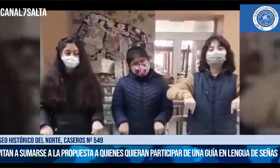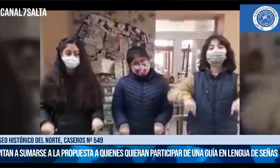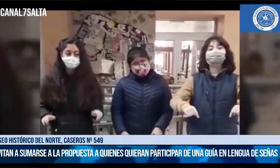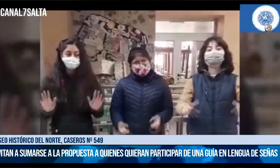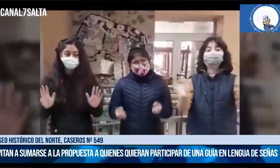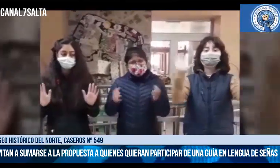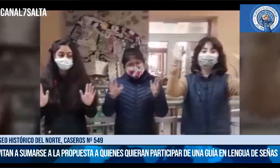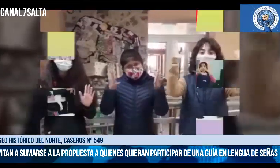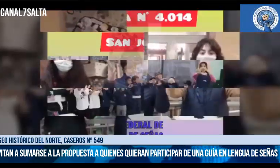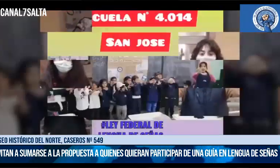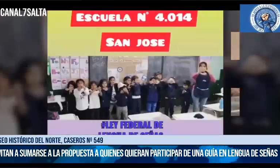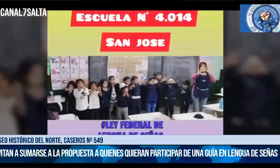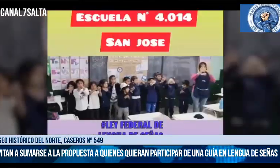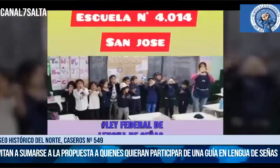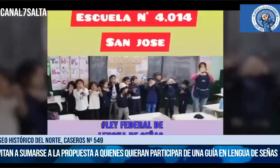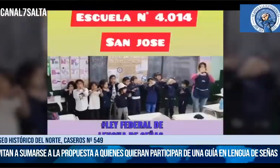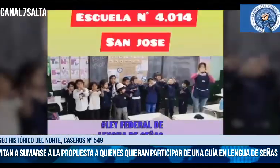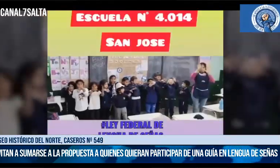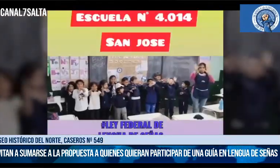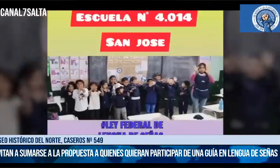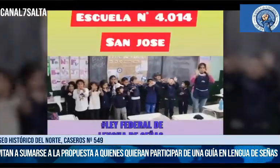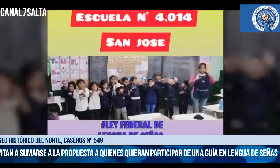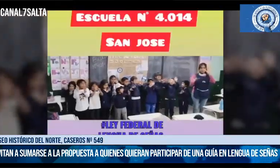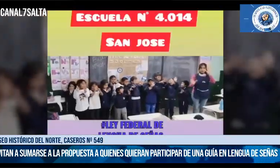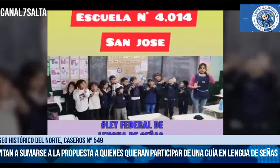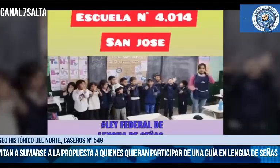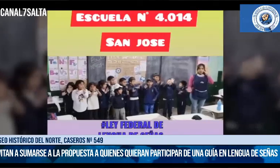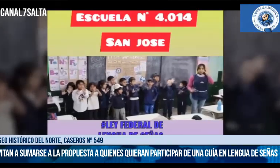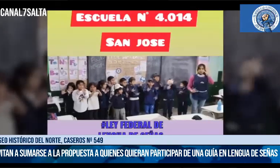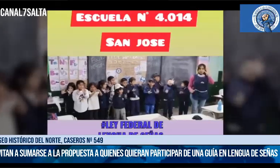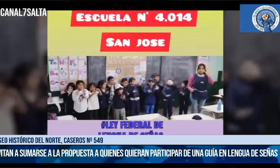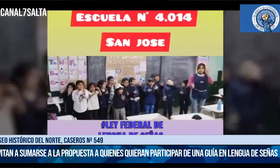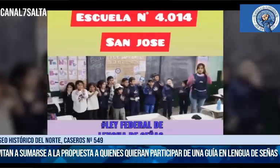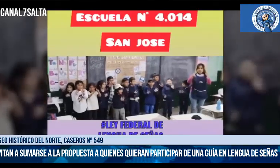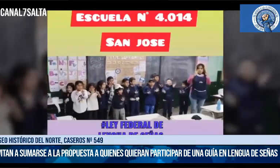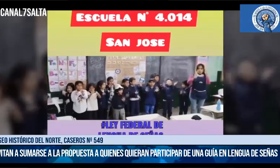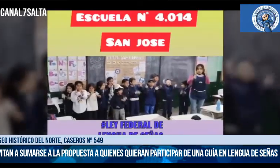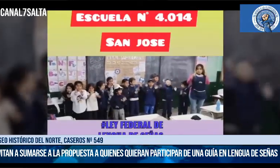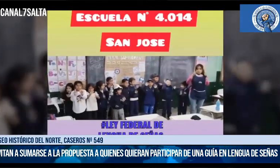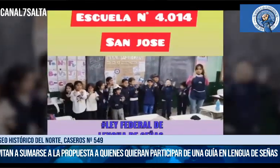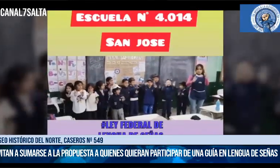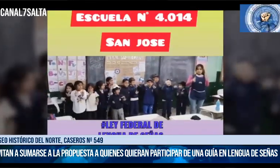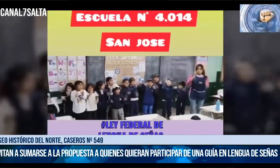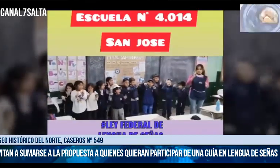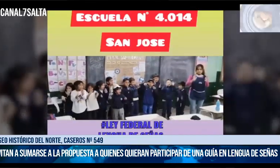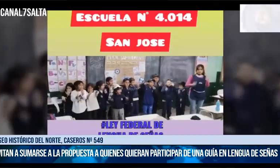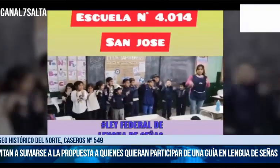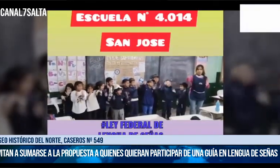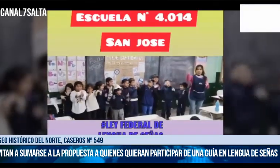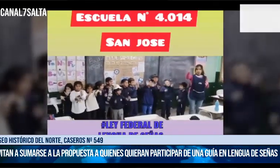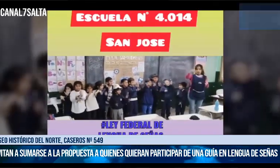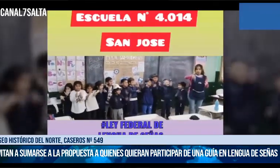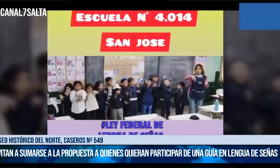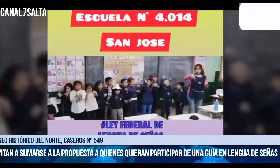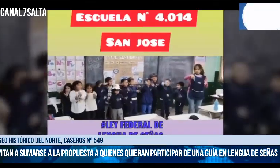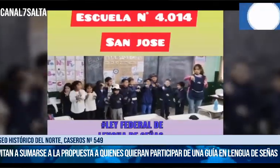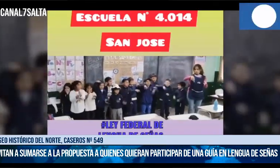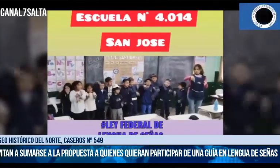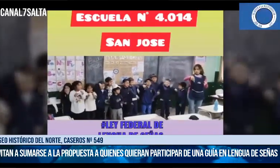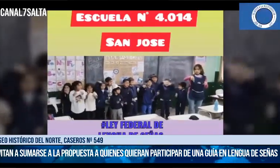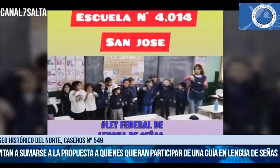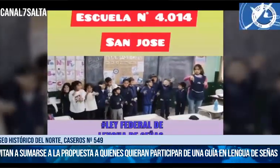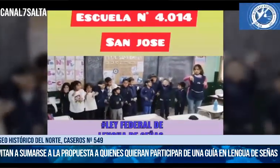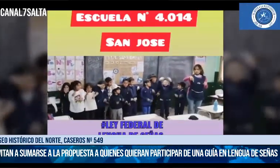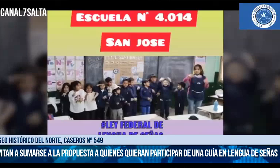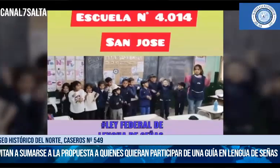futuros docentes, tenemos aulas incluidas, entonces necesitamos poder